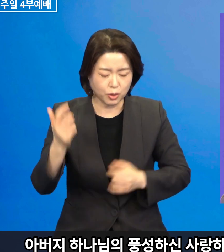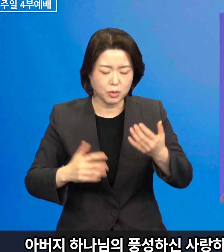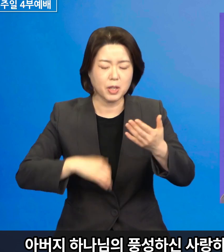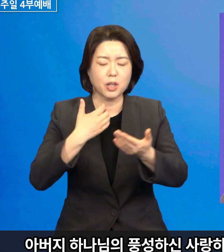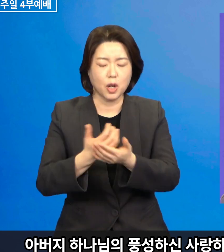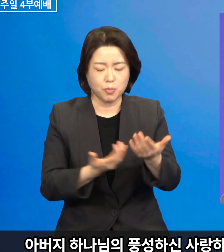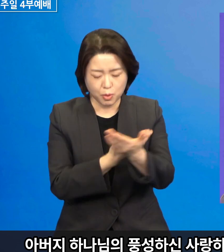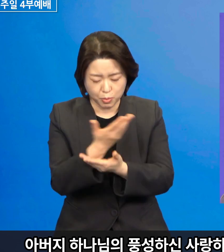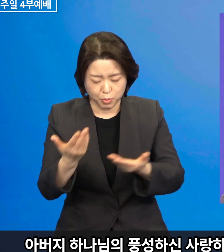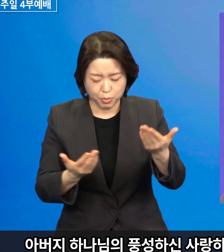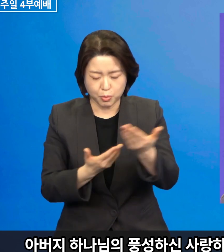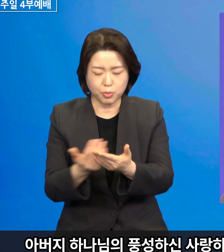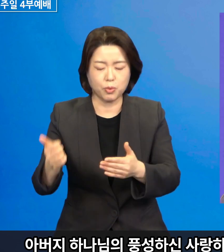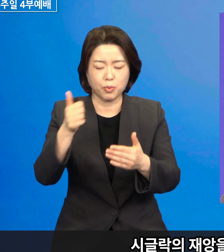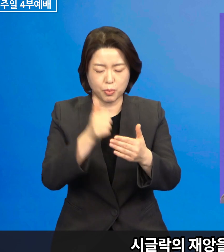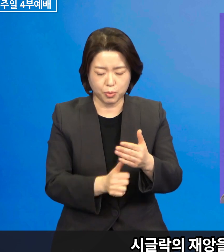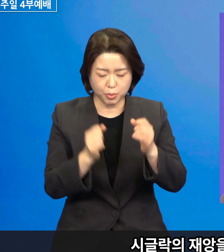내주하심이